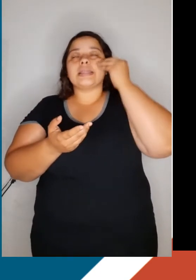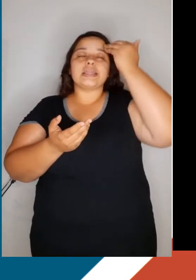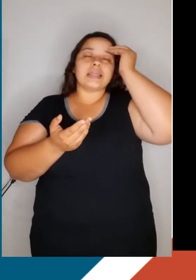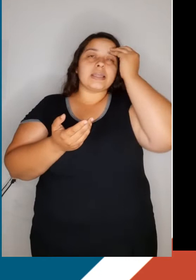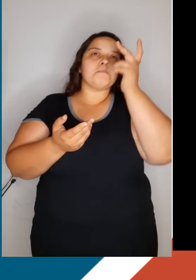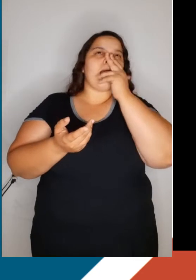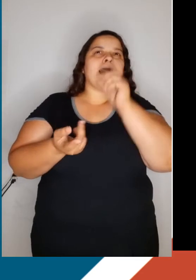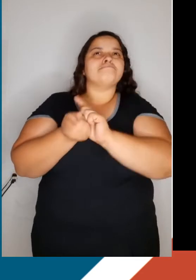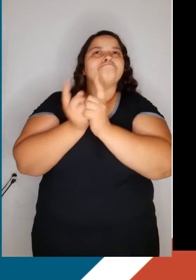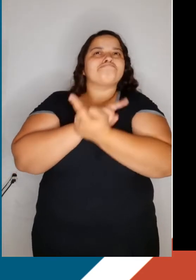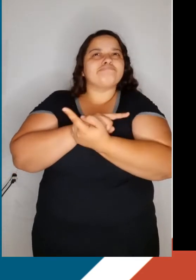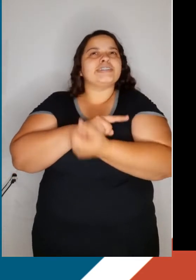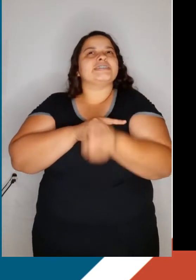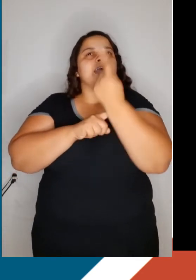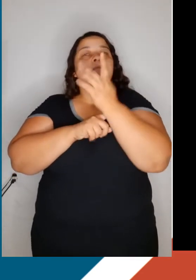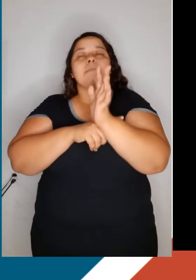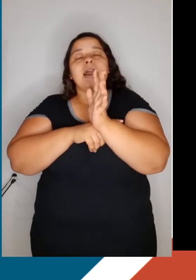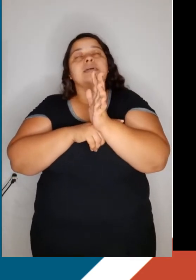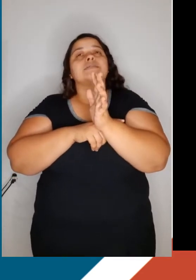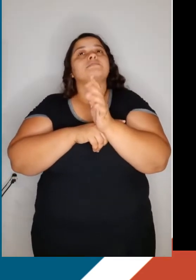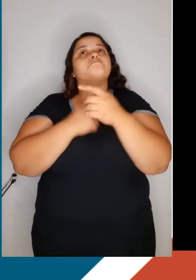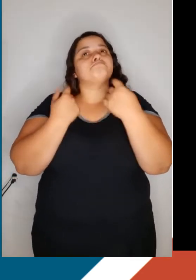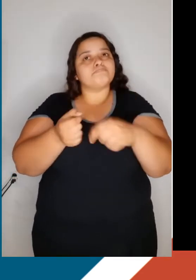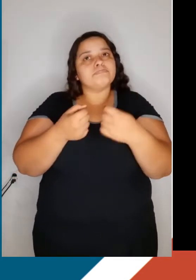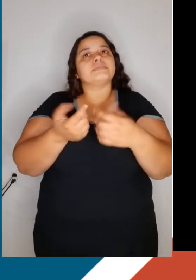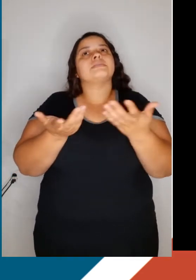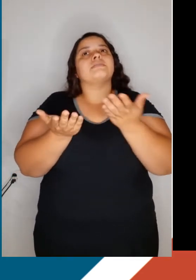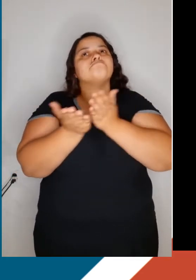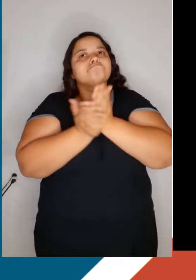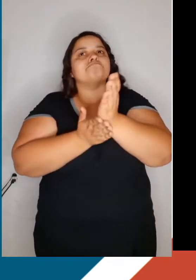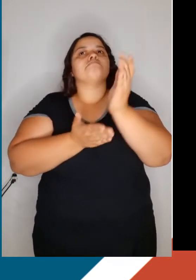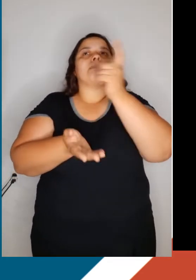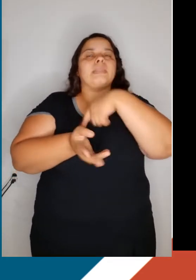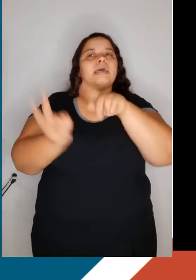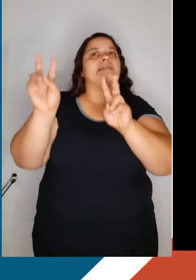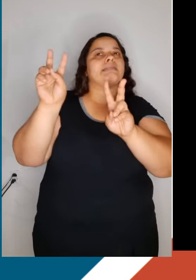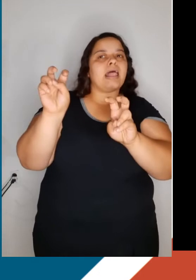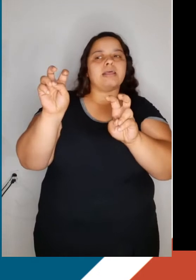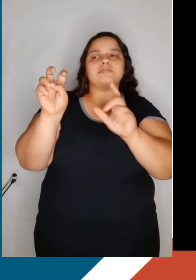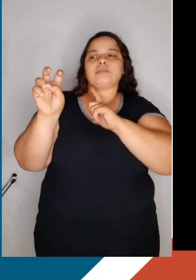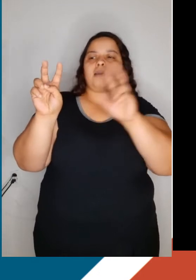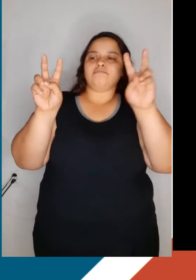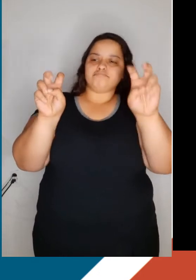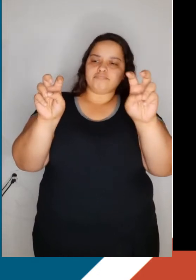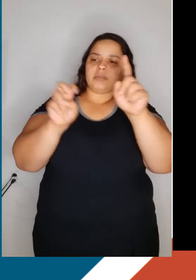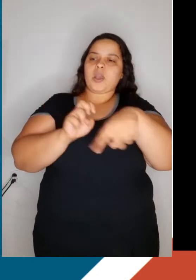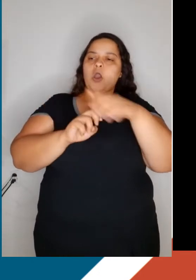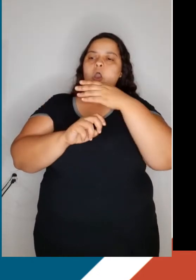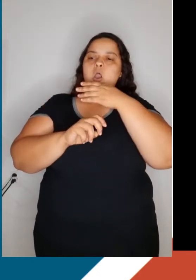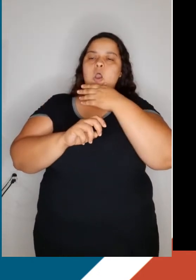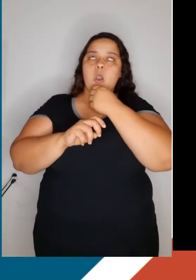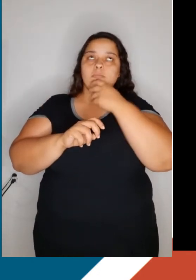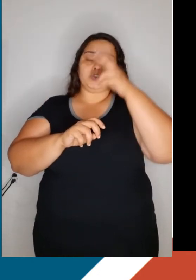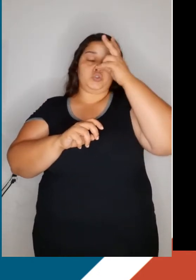uma contradição, mas que na verdade não é. E é isso que esse trecho que eu trouxe para vocês, de um